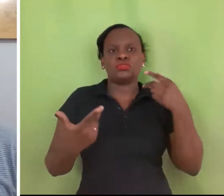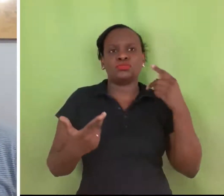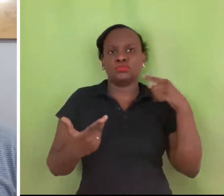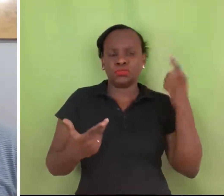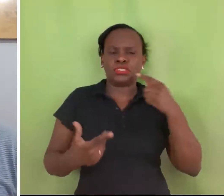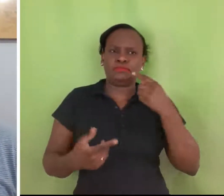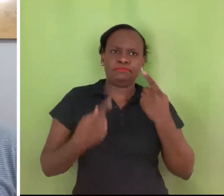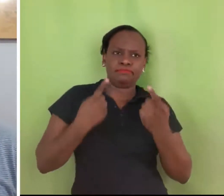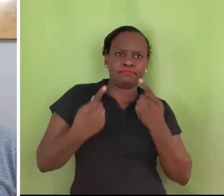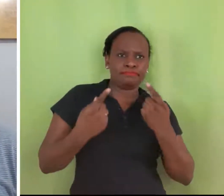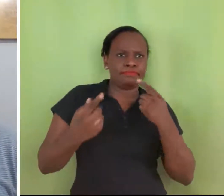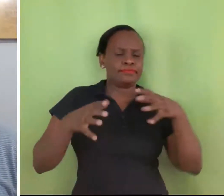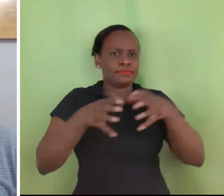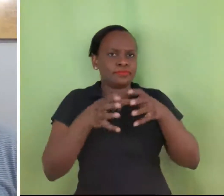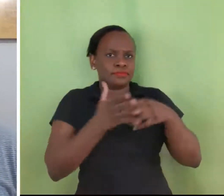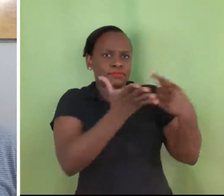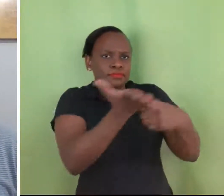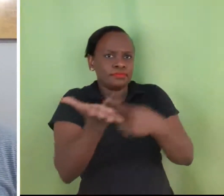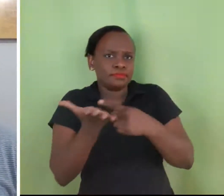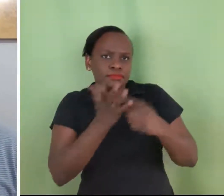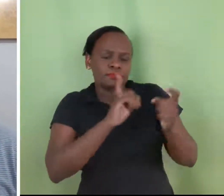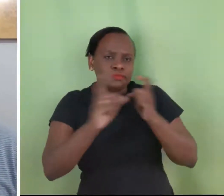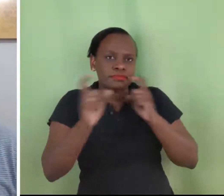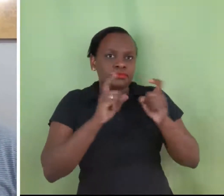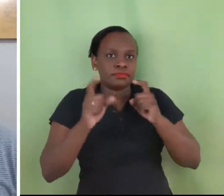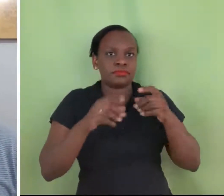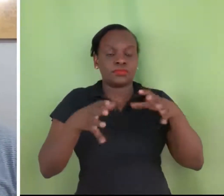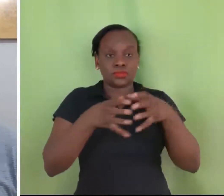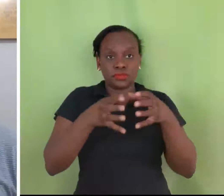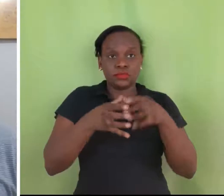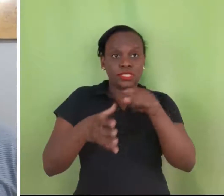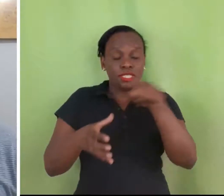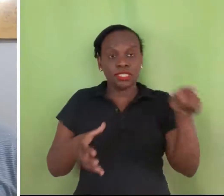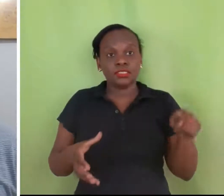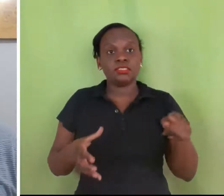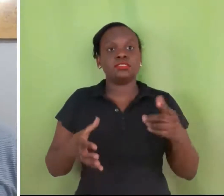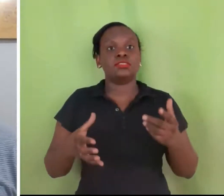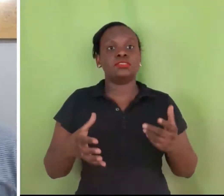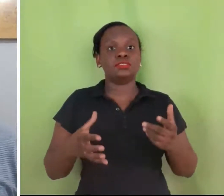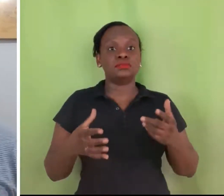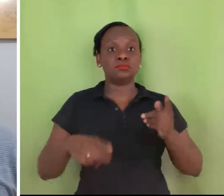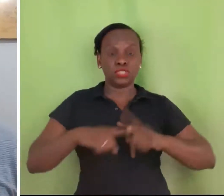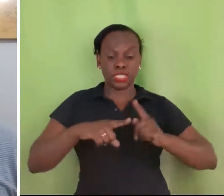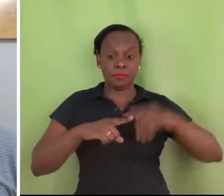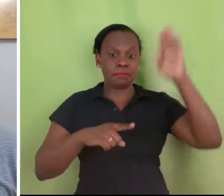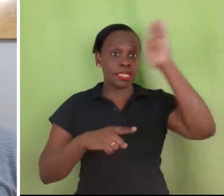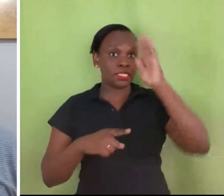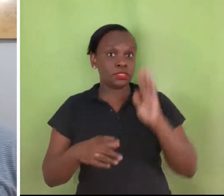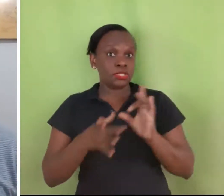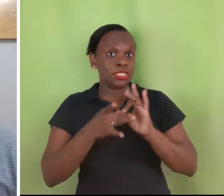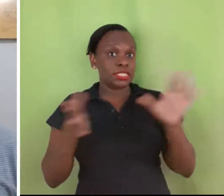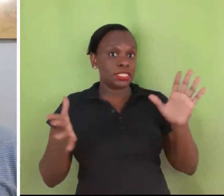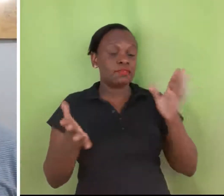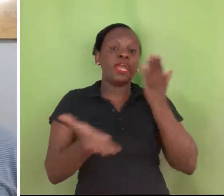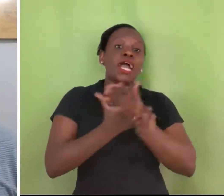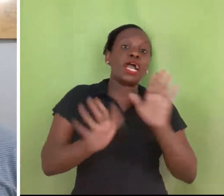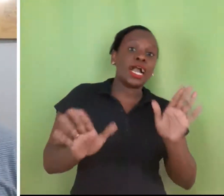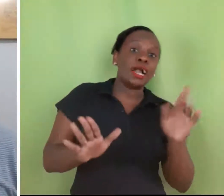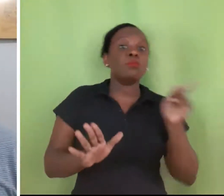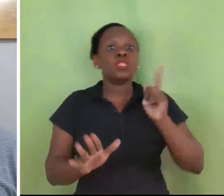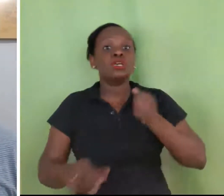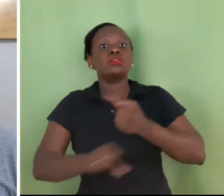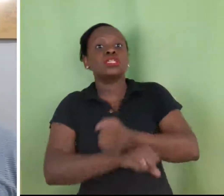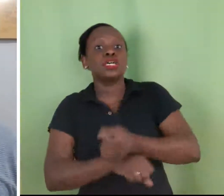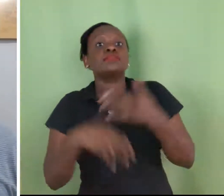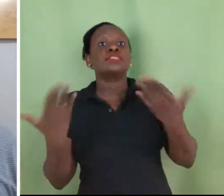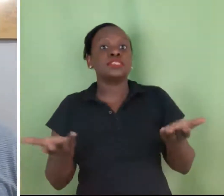né, pelos participantes da Conjuração Mineira, né, chamados inconfidentes, se o Brasil ficasse livre, acabava ou não acabava a